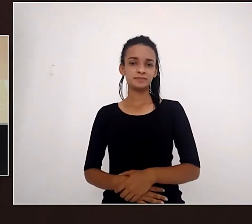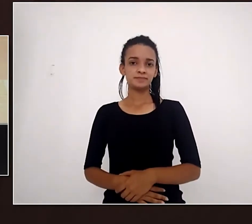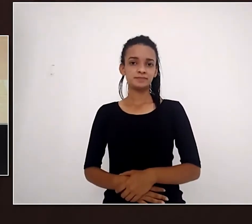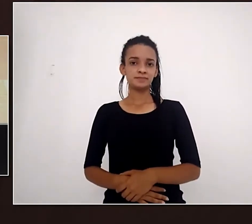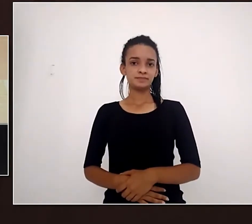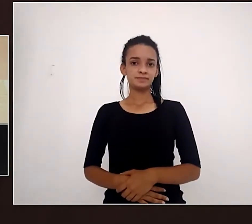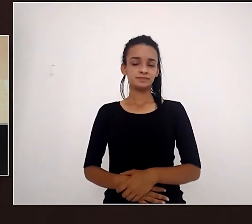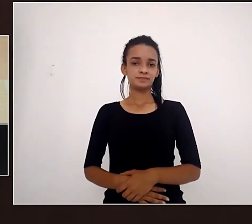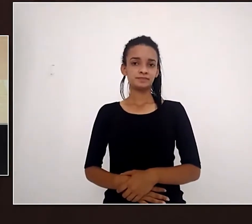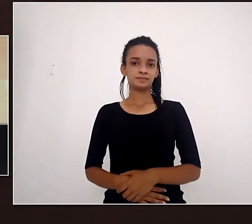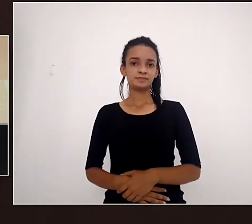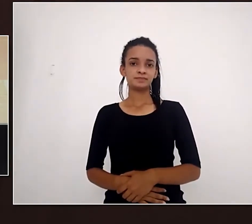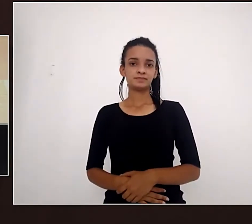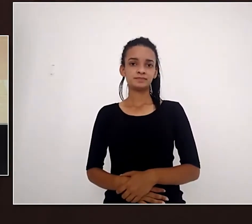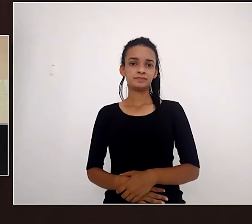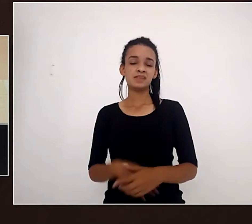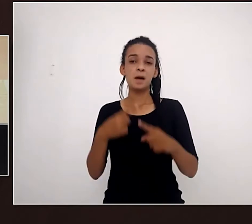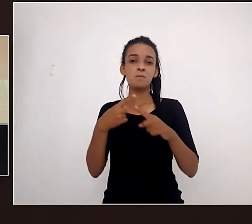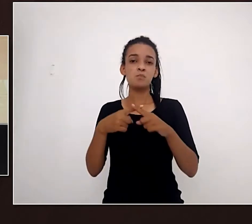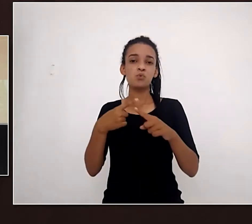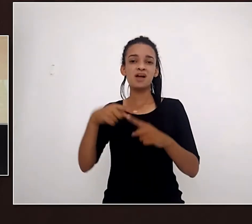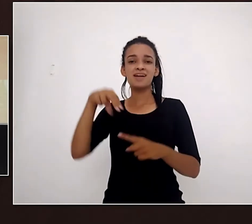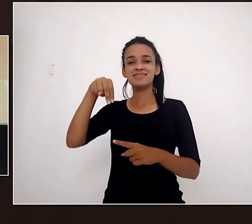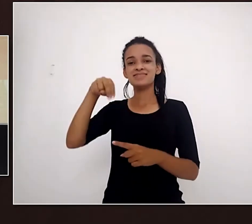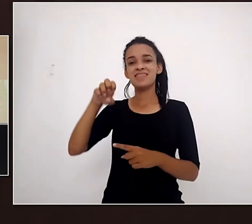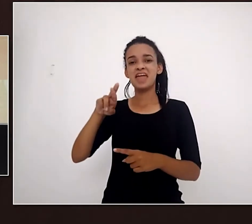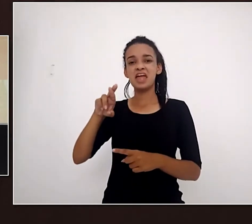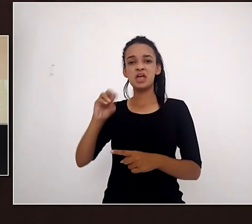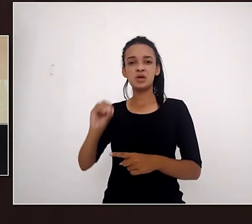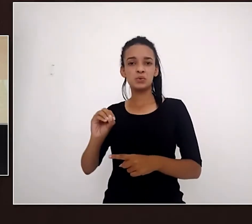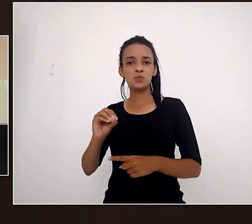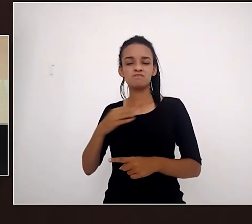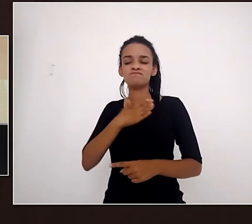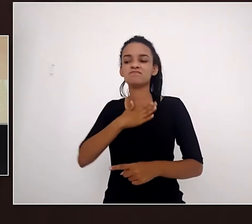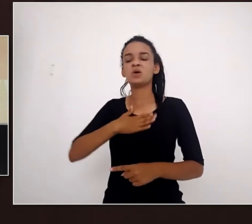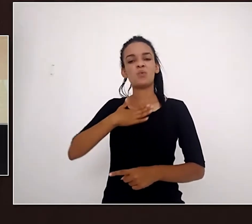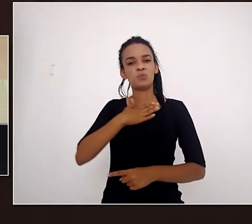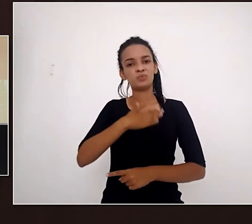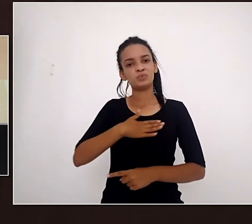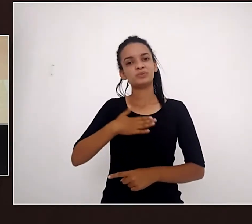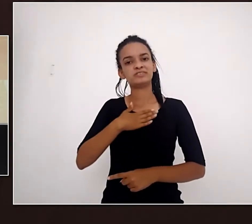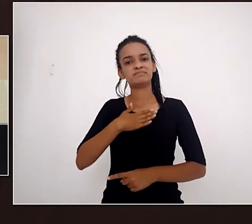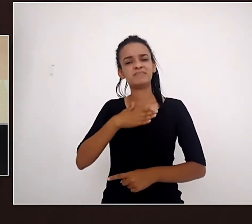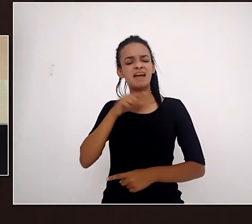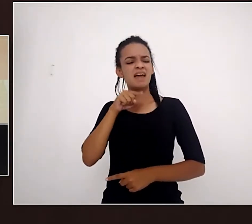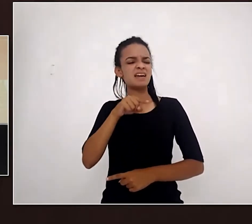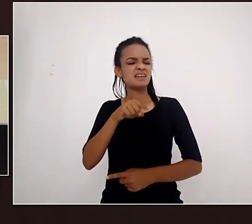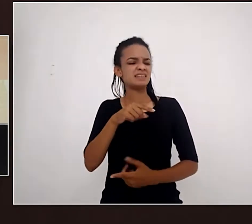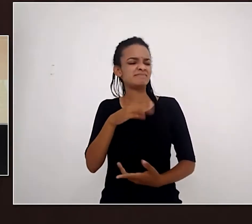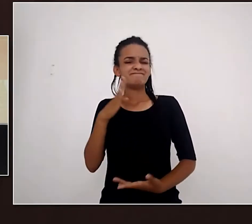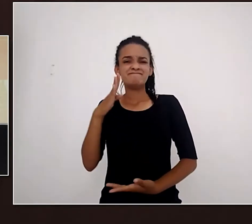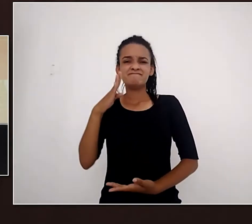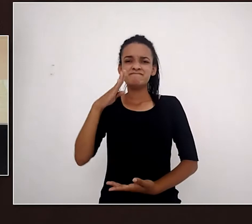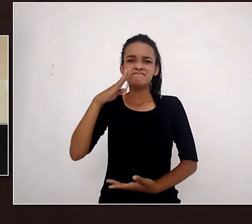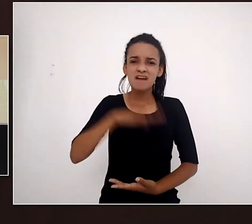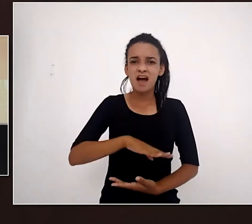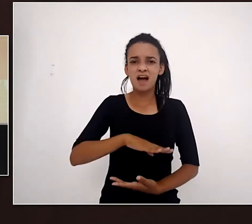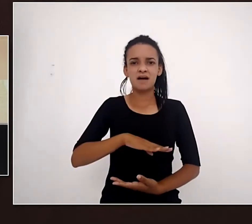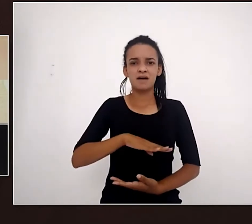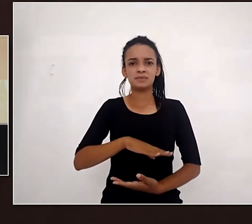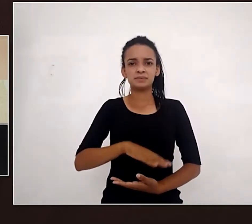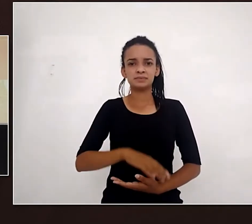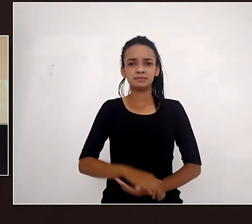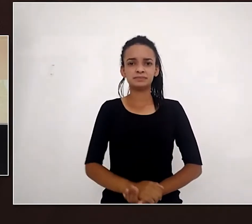imperador Nero cruel. Nunca houve alguém tão cruel quanto ele, tá? Então o